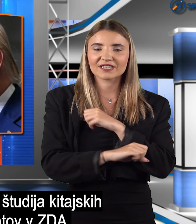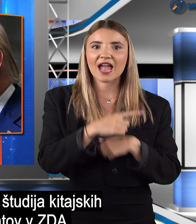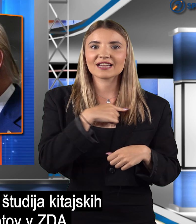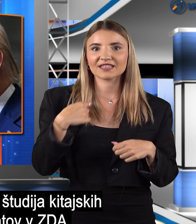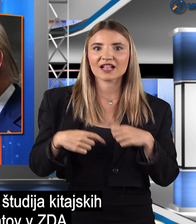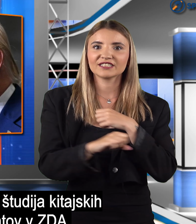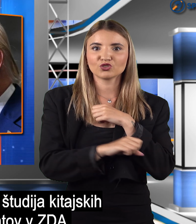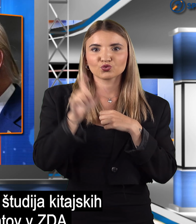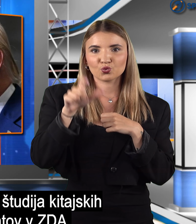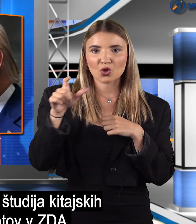ZDA.